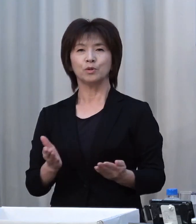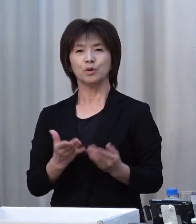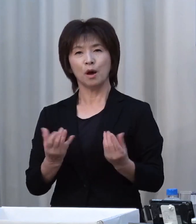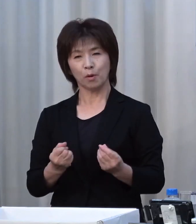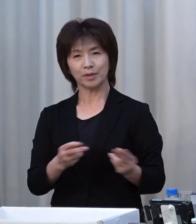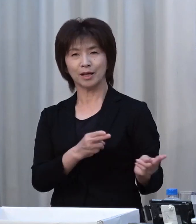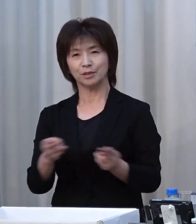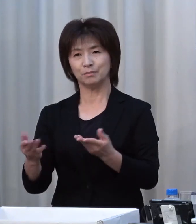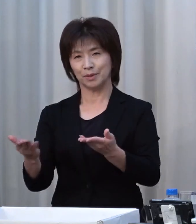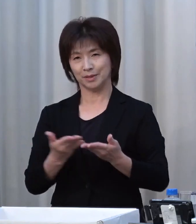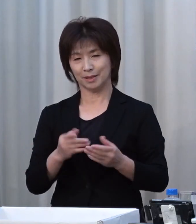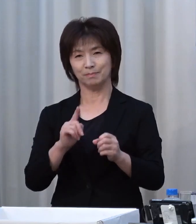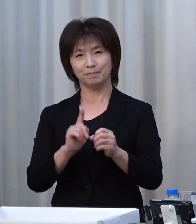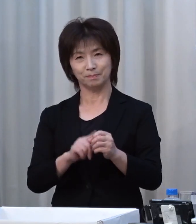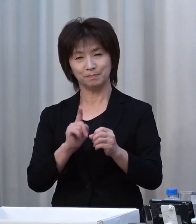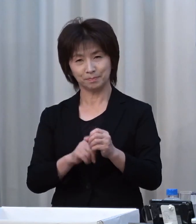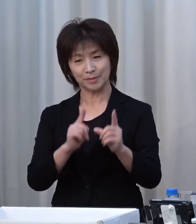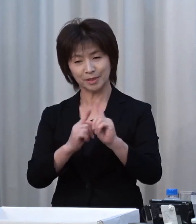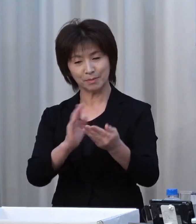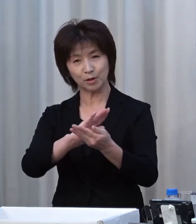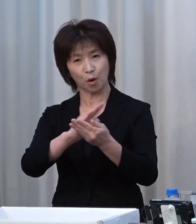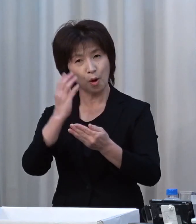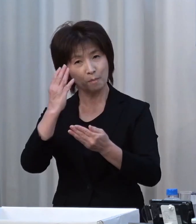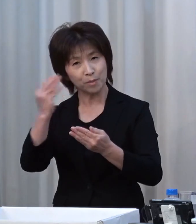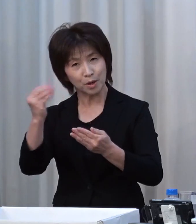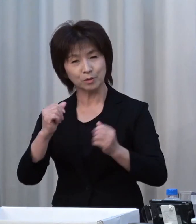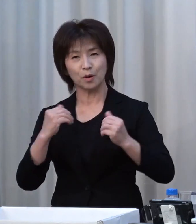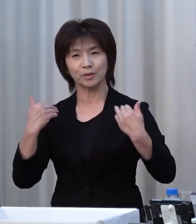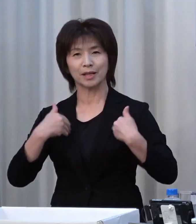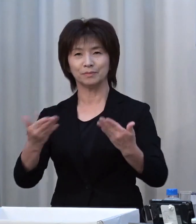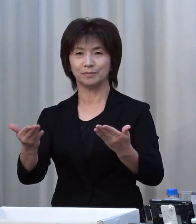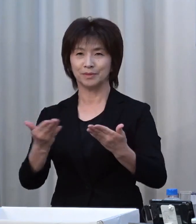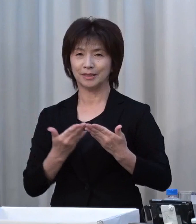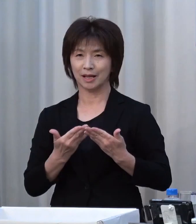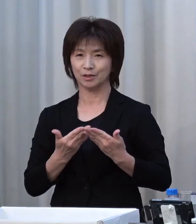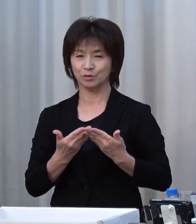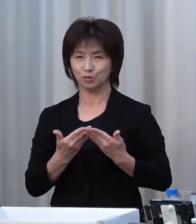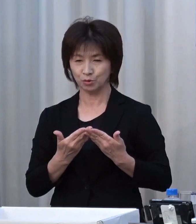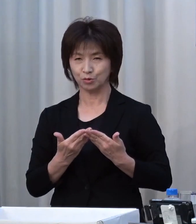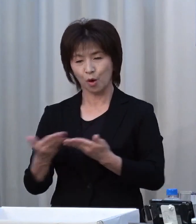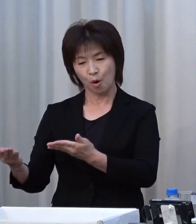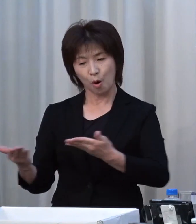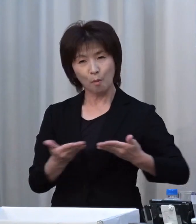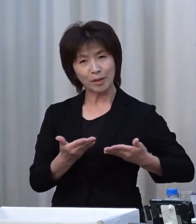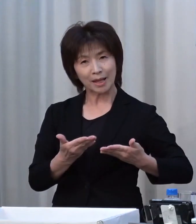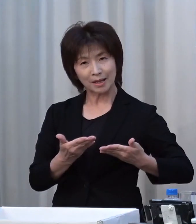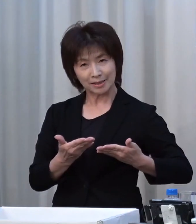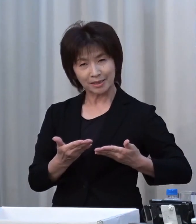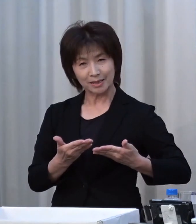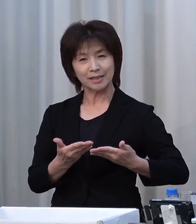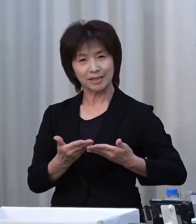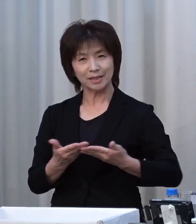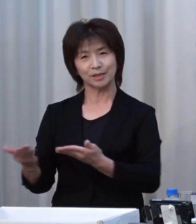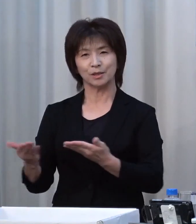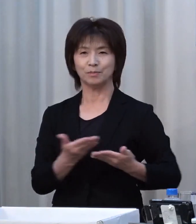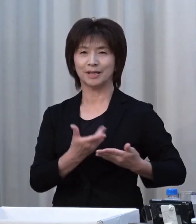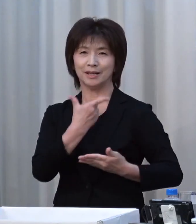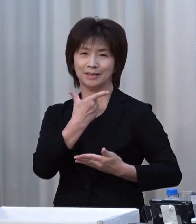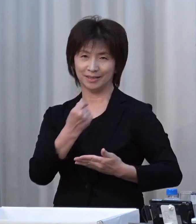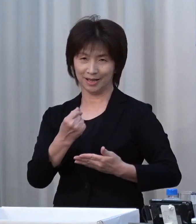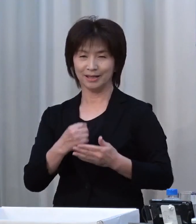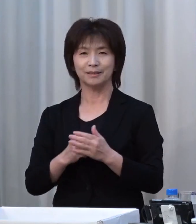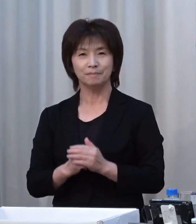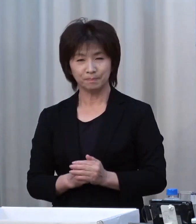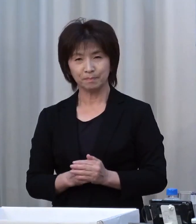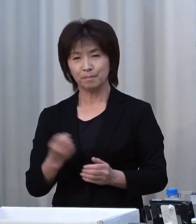準備をしていただくとともに千葉の魅力を楽しんでいただくなど千葉県らしいおもてなしでランナーをお迎えいたします